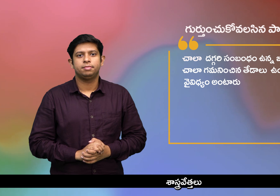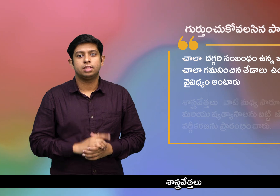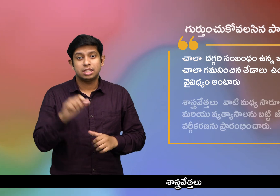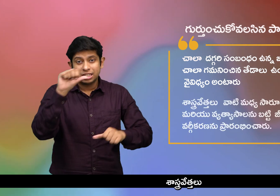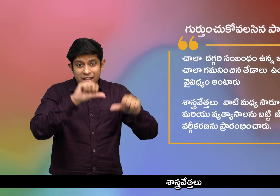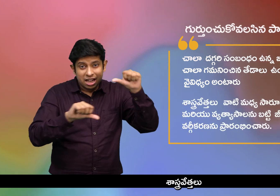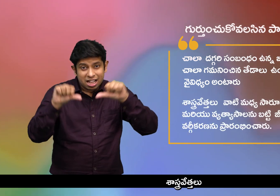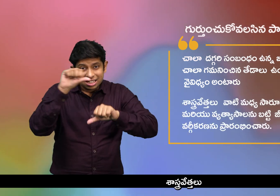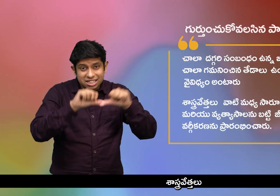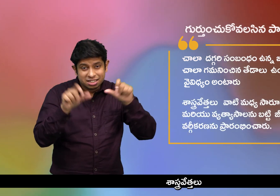శాస్త్రవేత్తలు